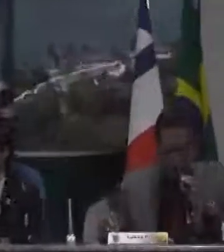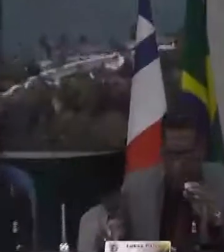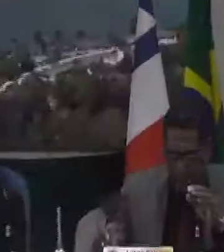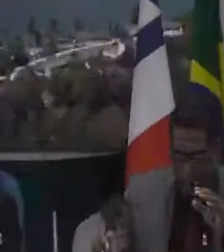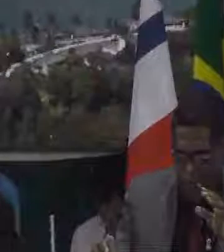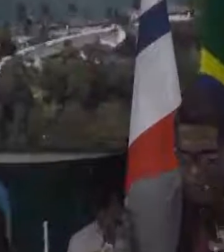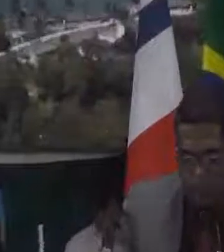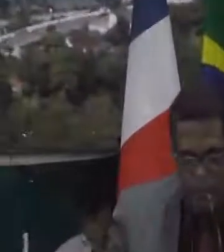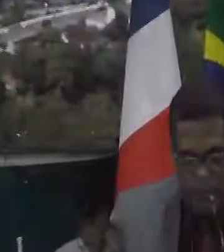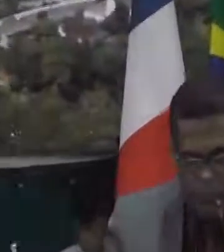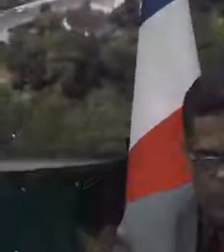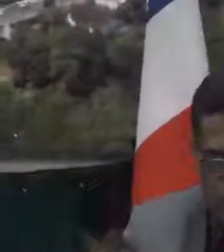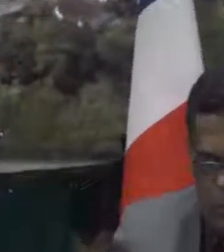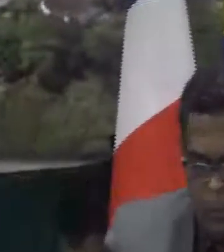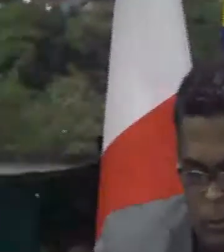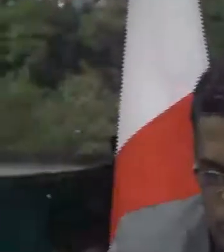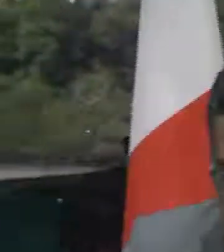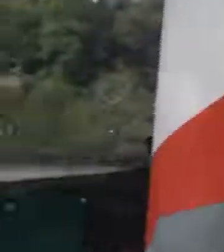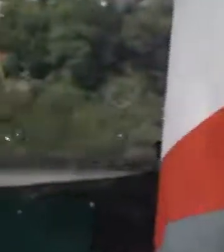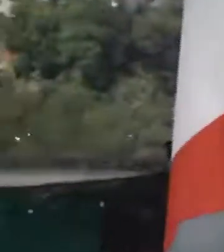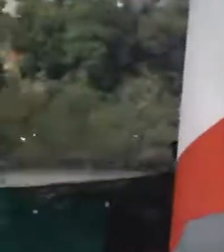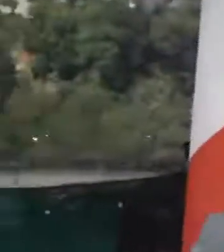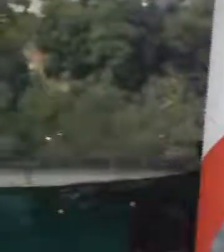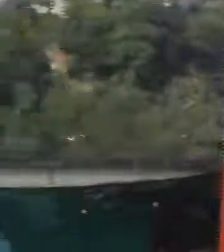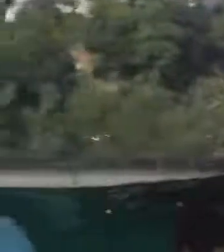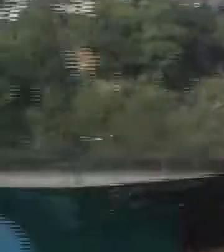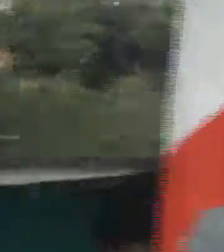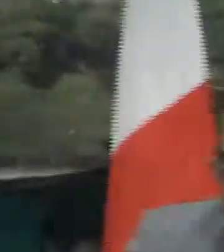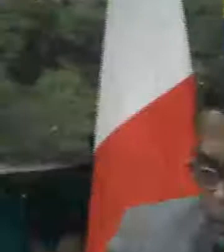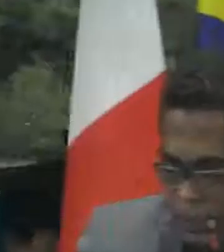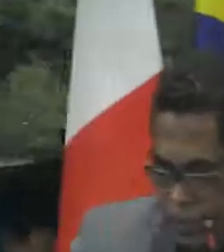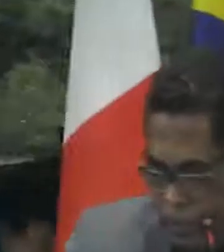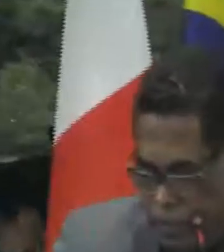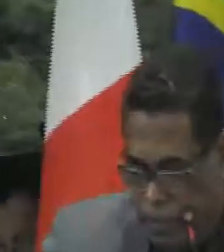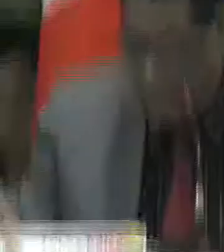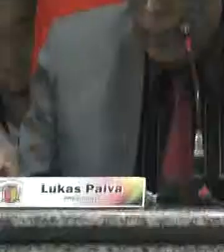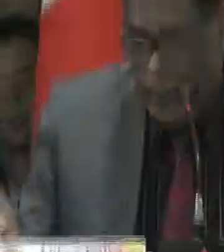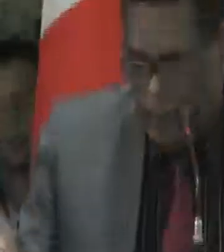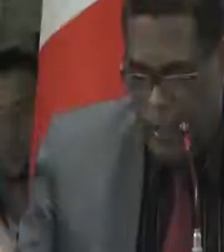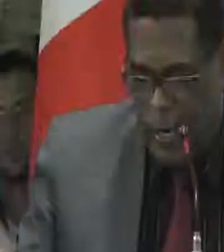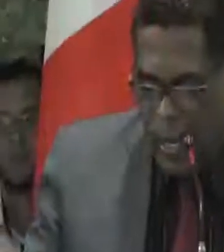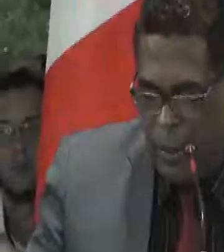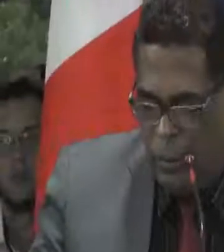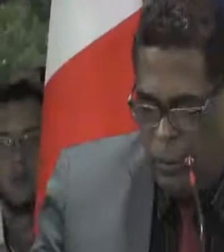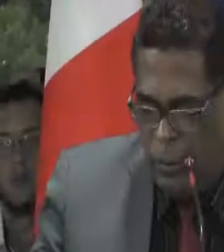Ok, vereador Macrise. Pois é. Muito tá obrigado.